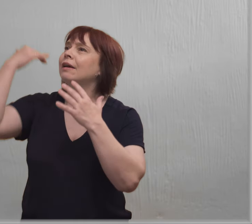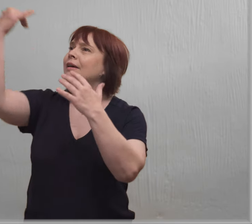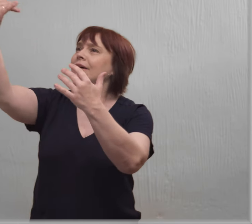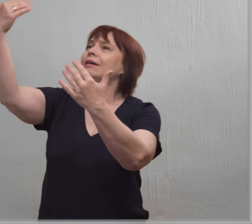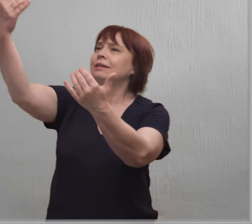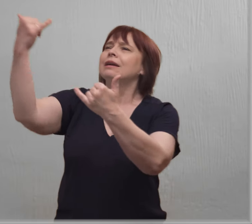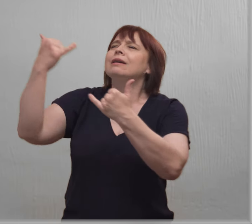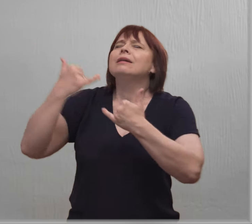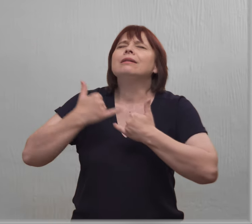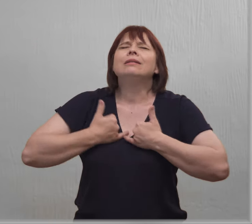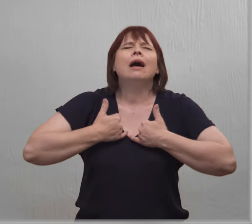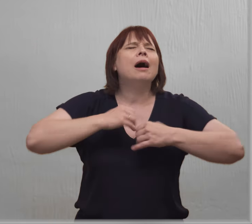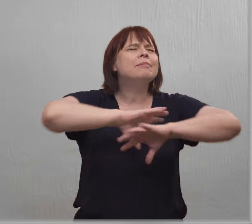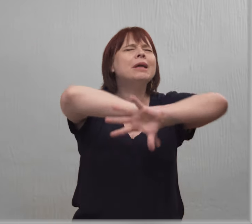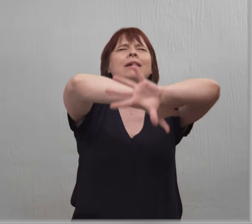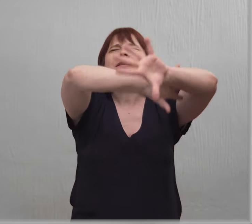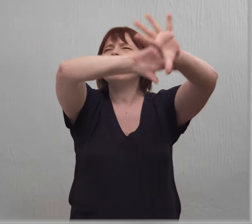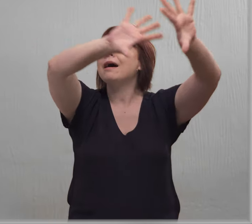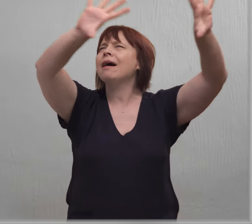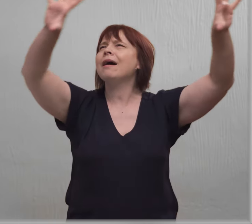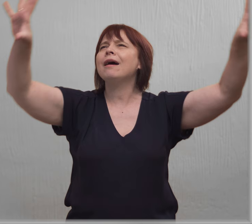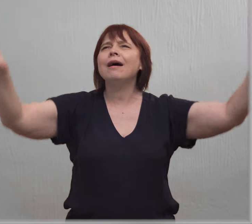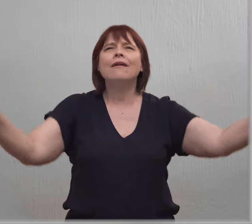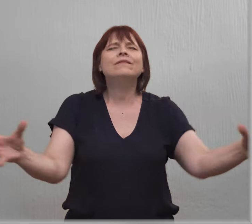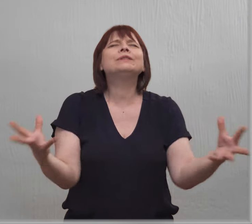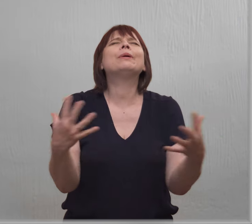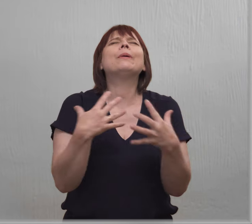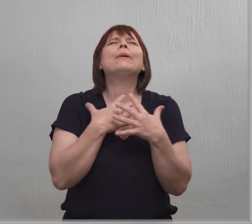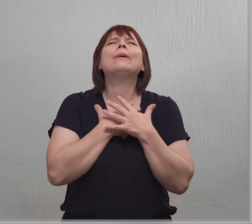Иисус. Ты для меня.